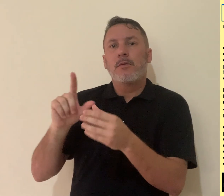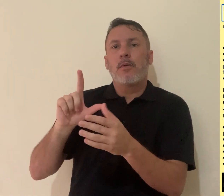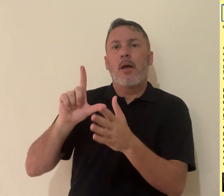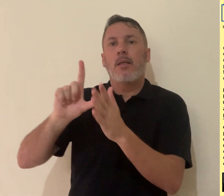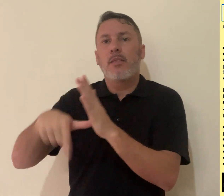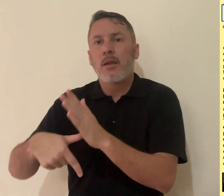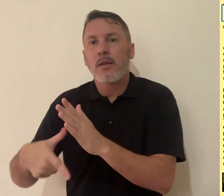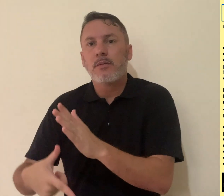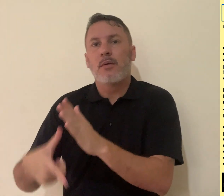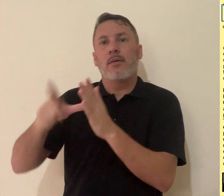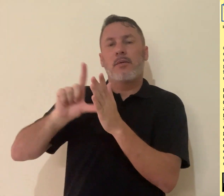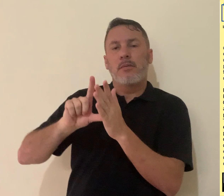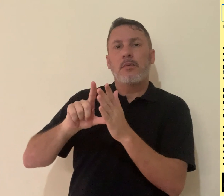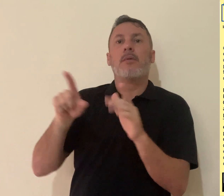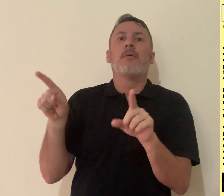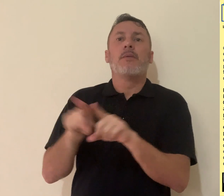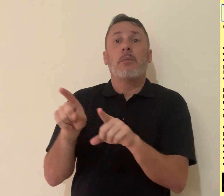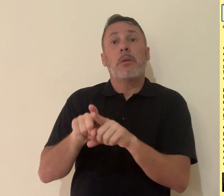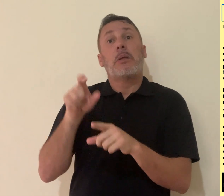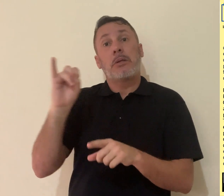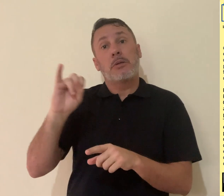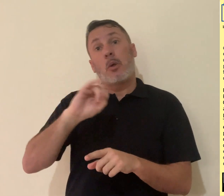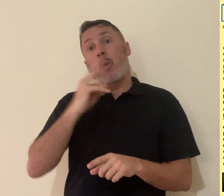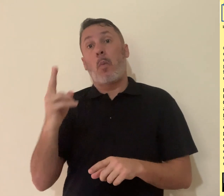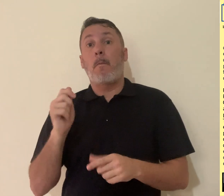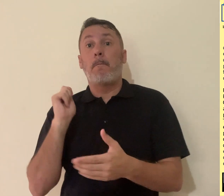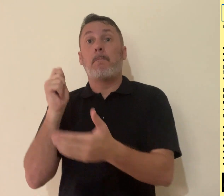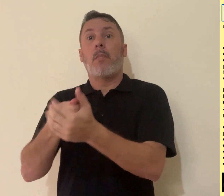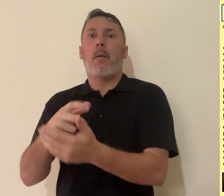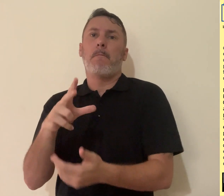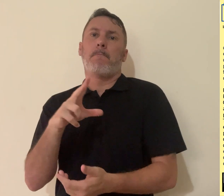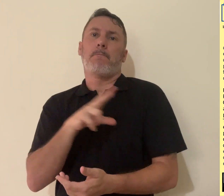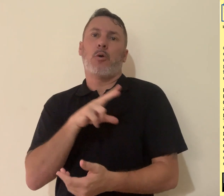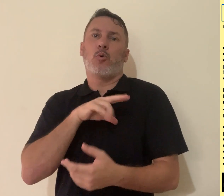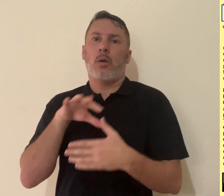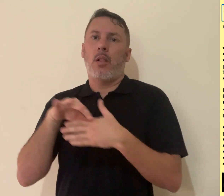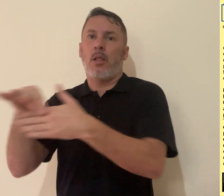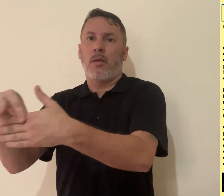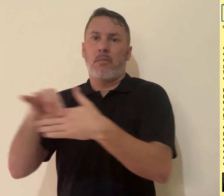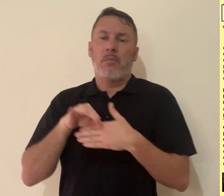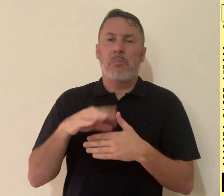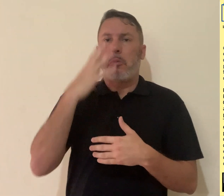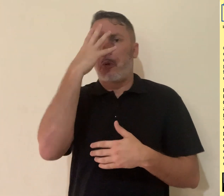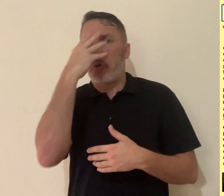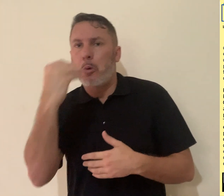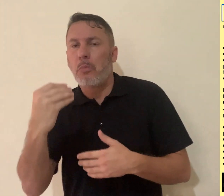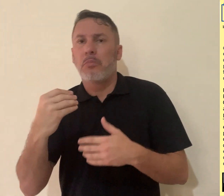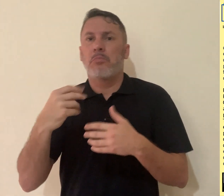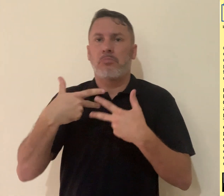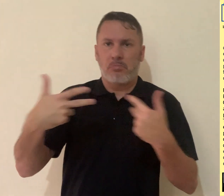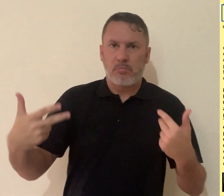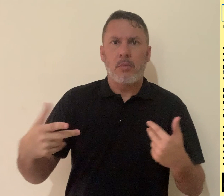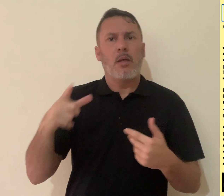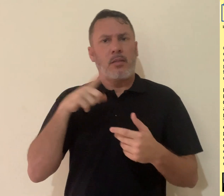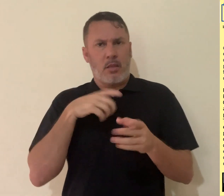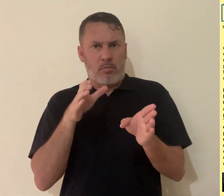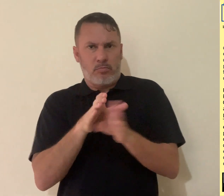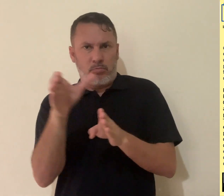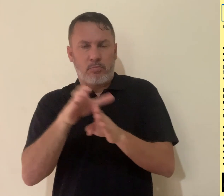medidas a civilização da jornada ou ainda mediante custeio de transporte particular ou